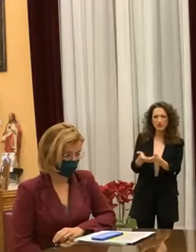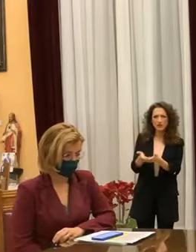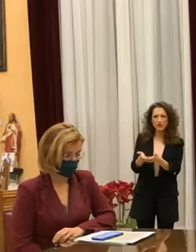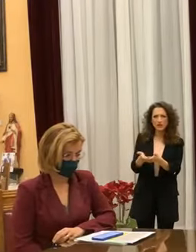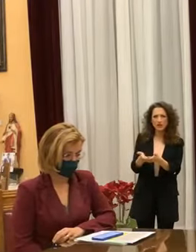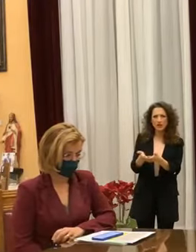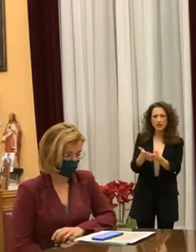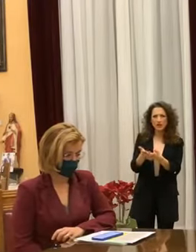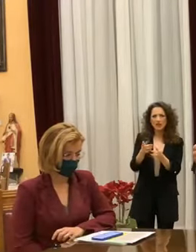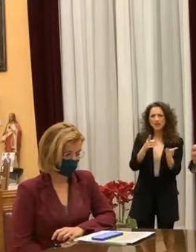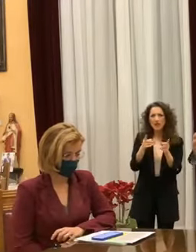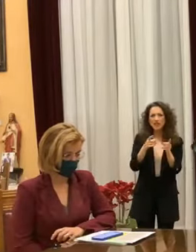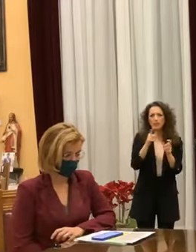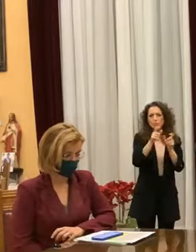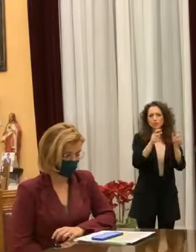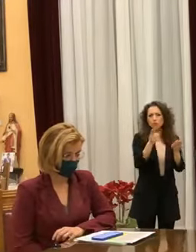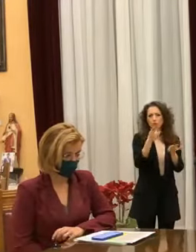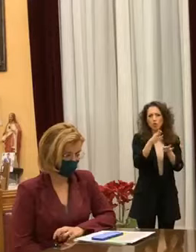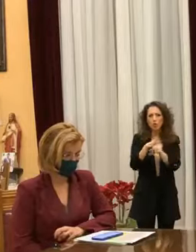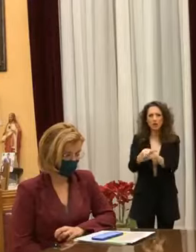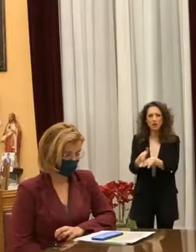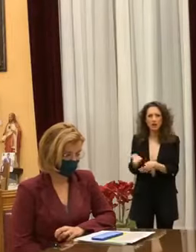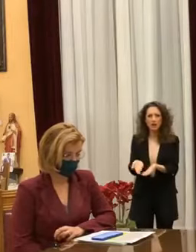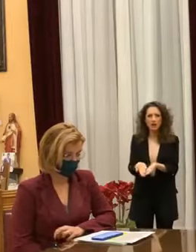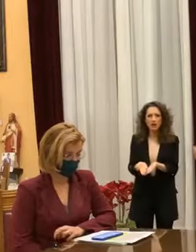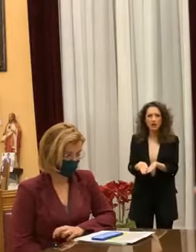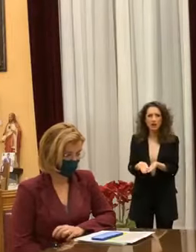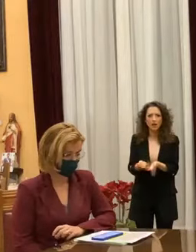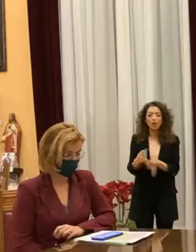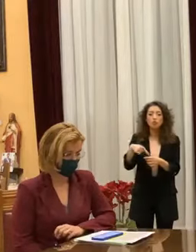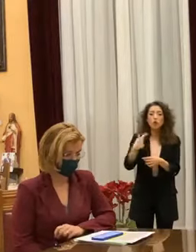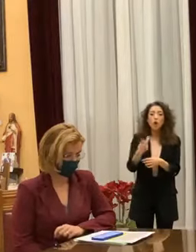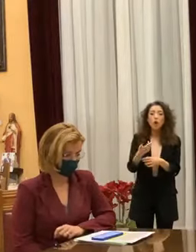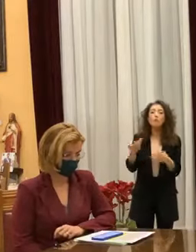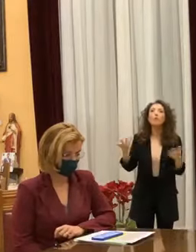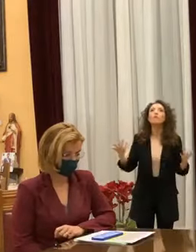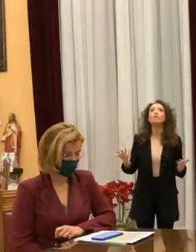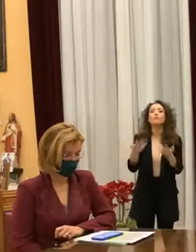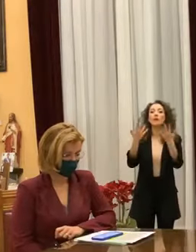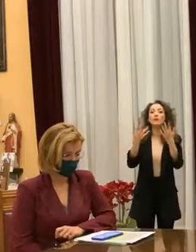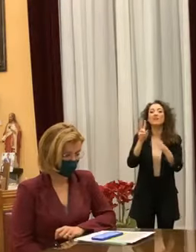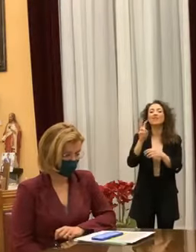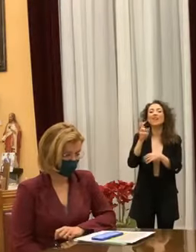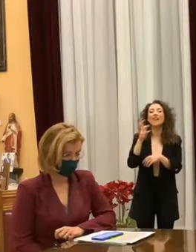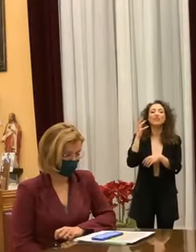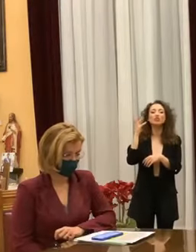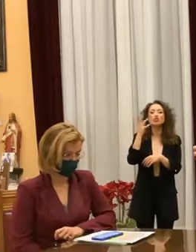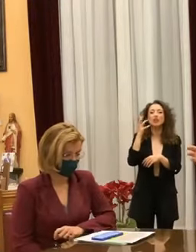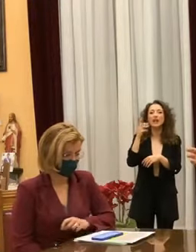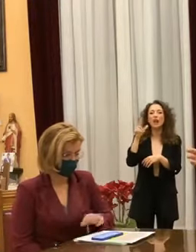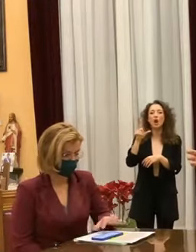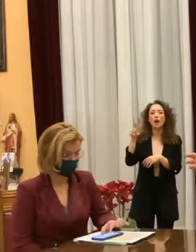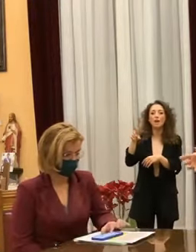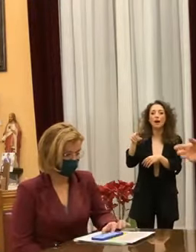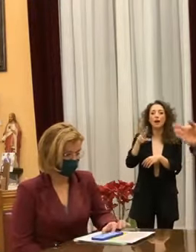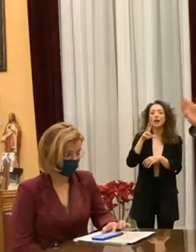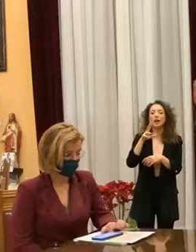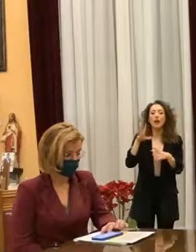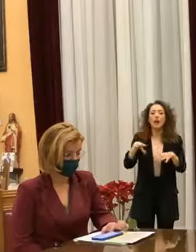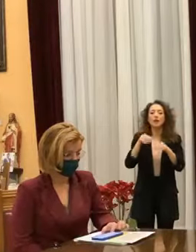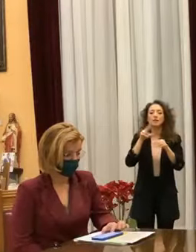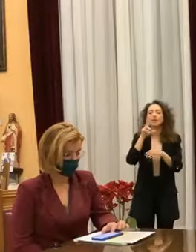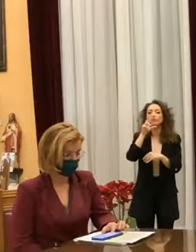dimesso. Dopodiché questo ha parlato il 20 di gennaio, ma